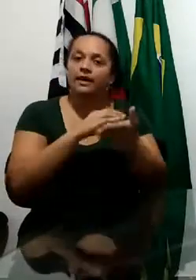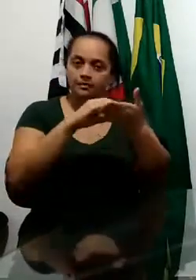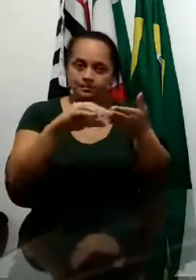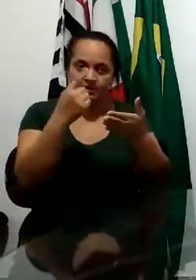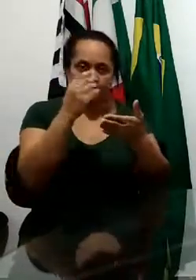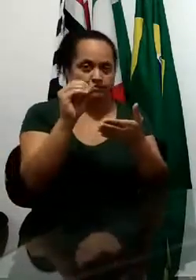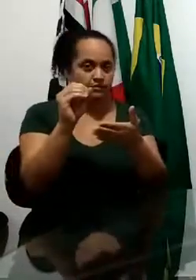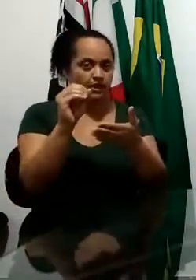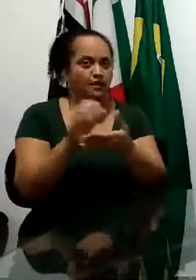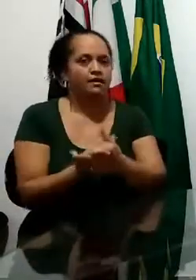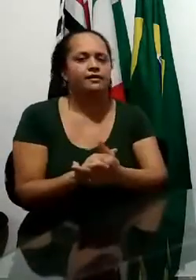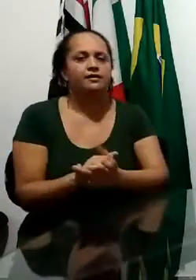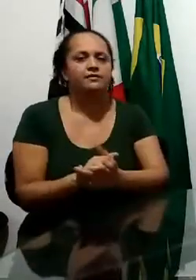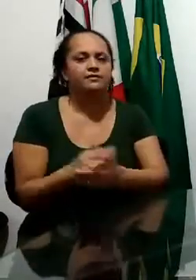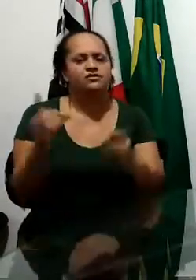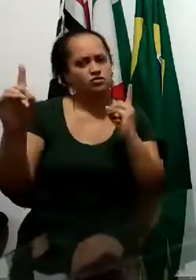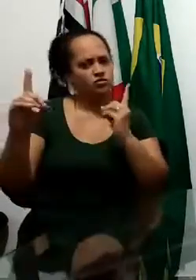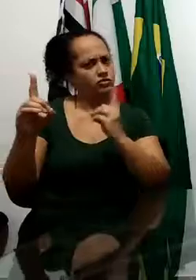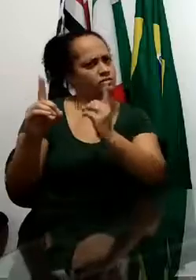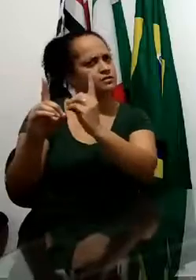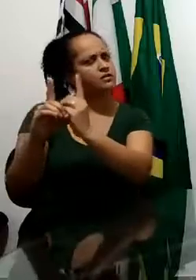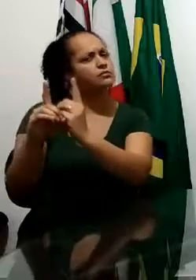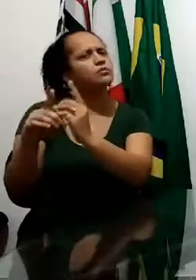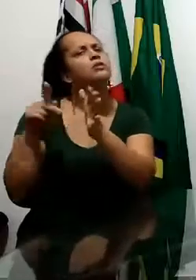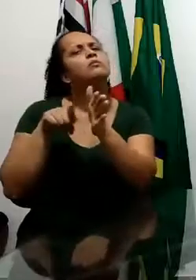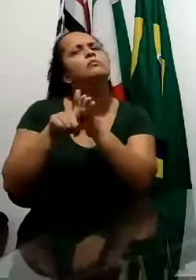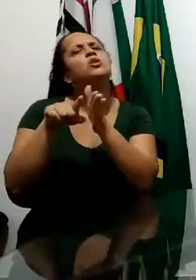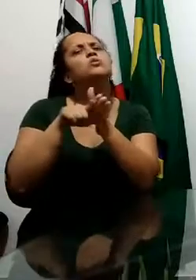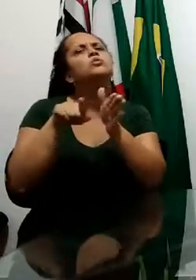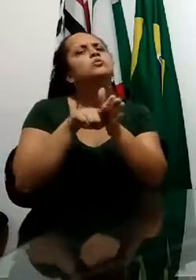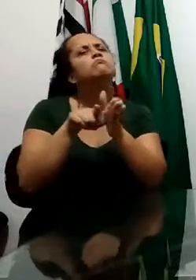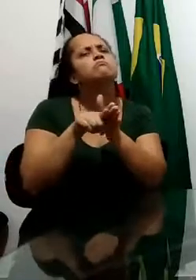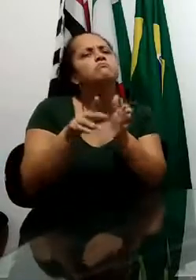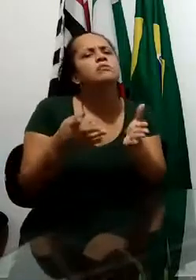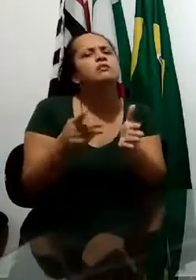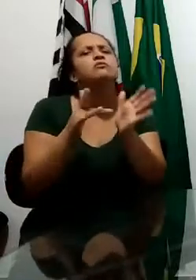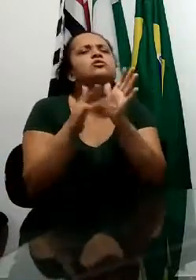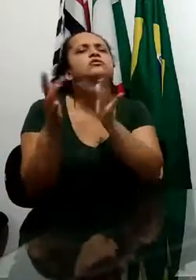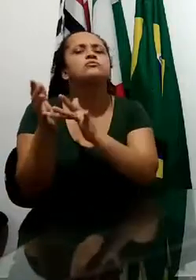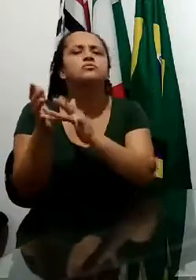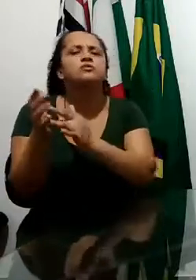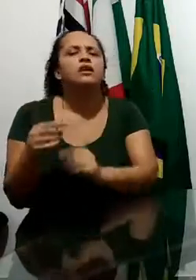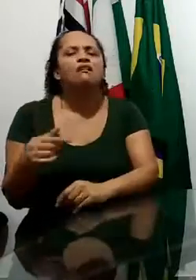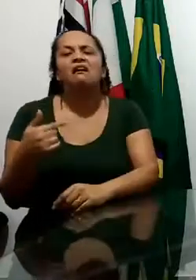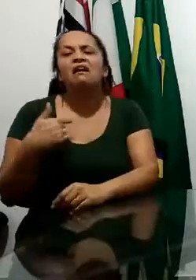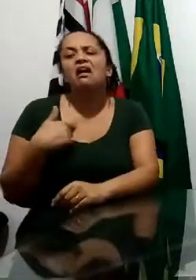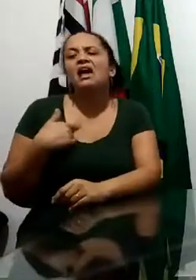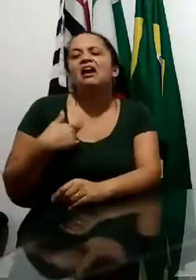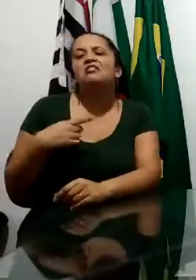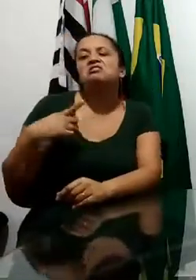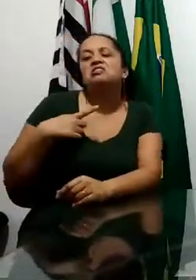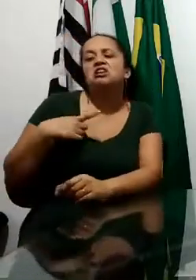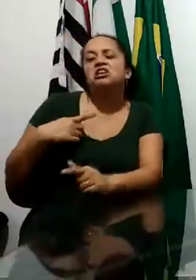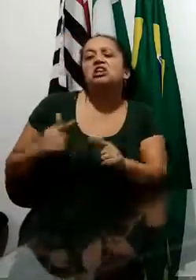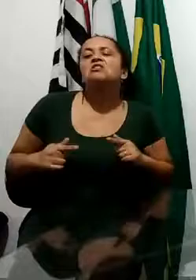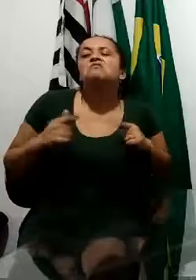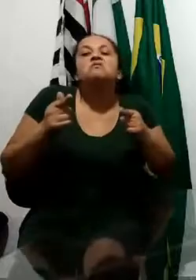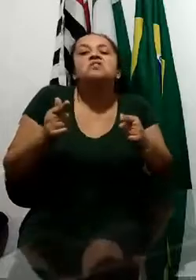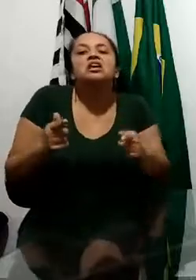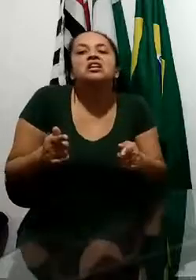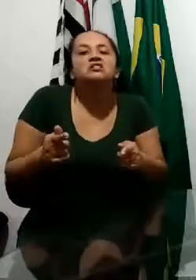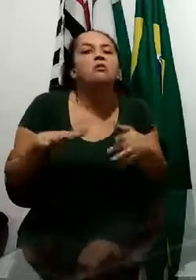os apóstolos, os discípulos, perguntaram para Jesus, qual é a recompensa que nós vamos ter, nós